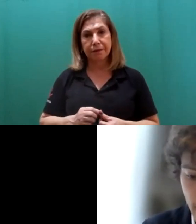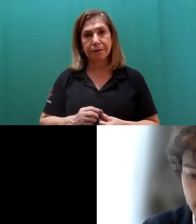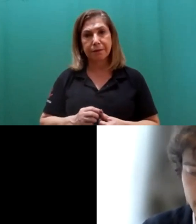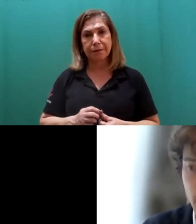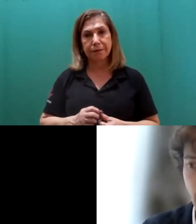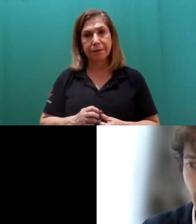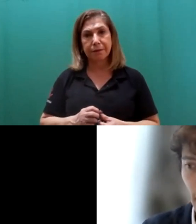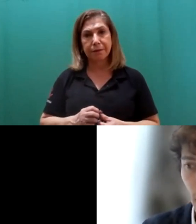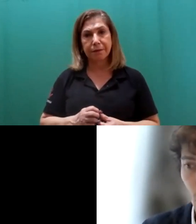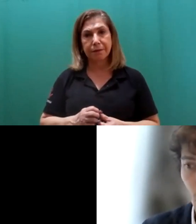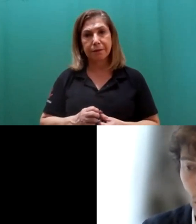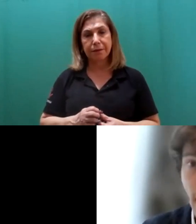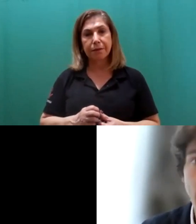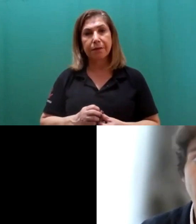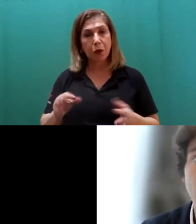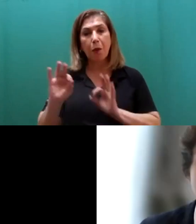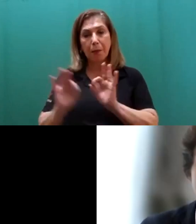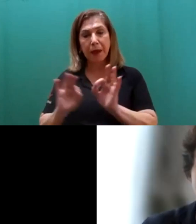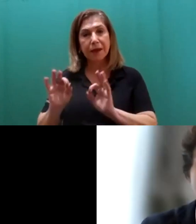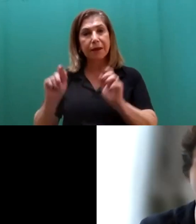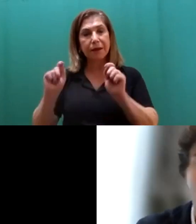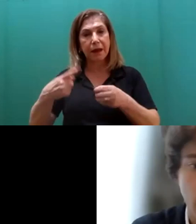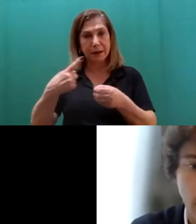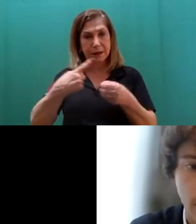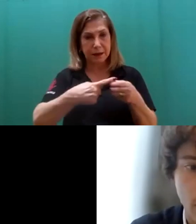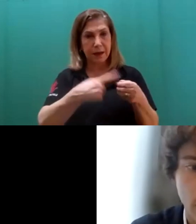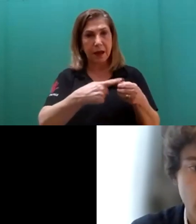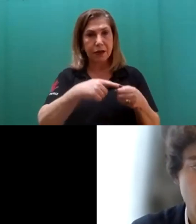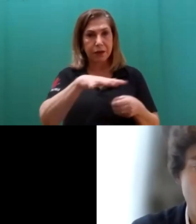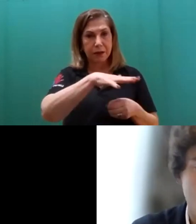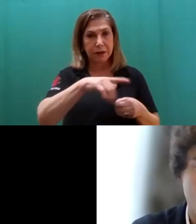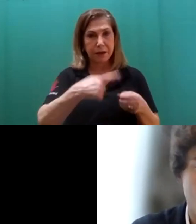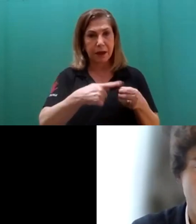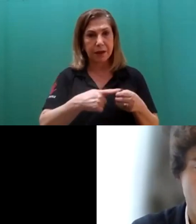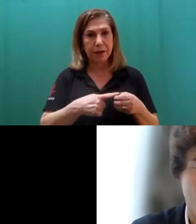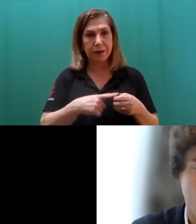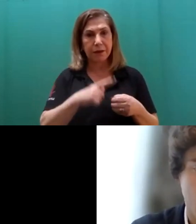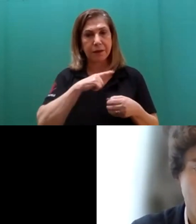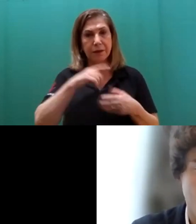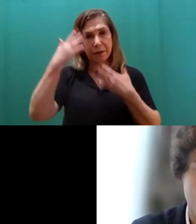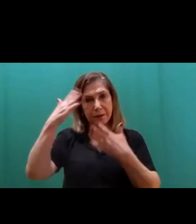in their hands. We have a great potential. Thank you.